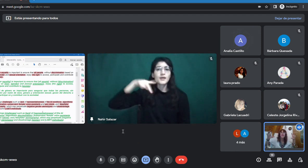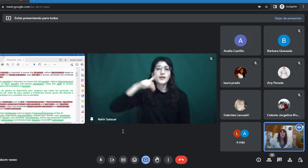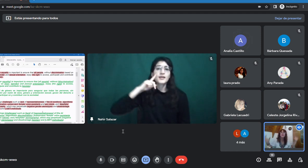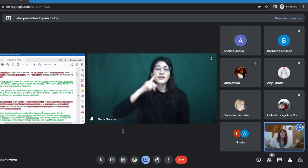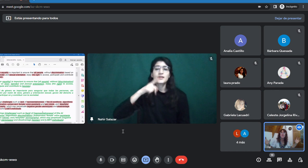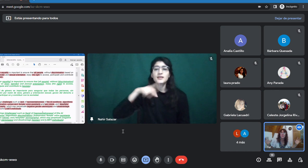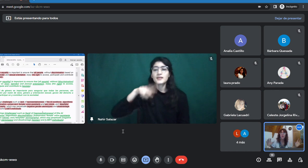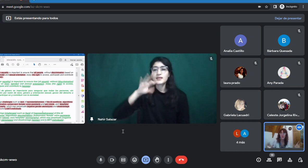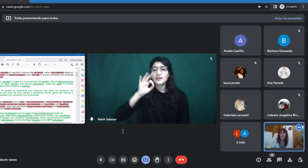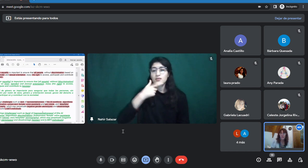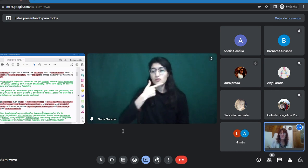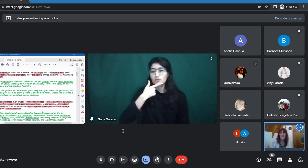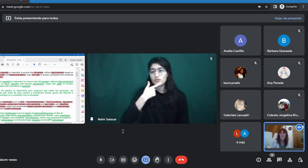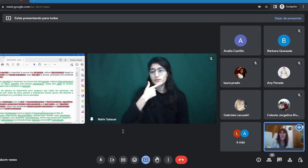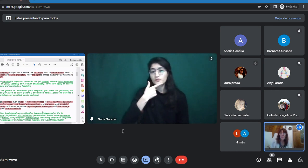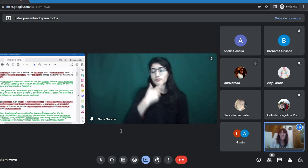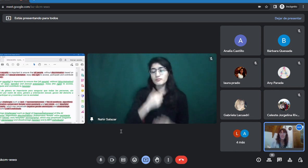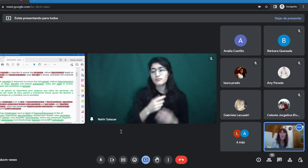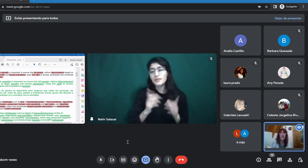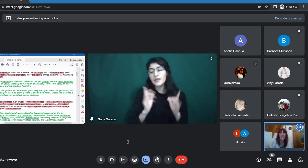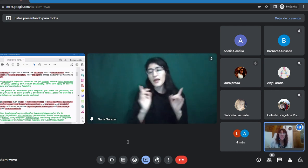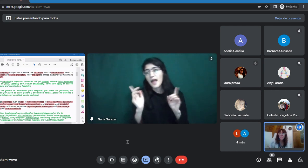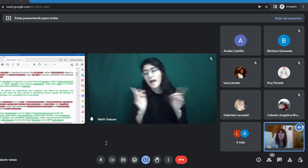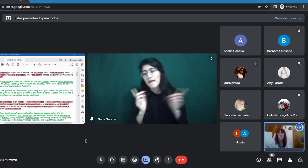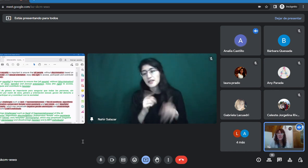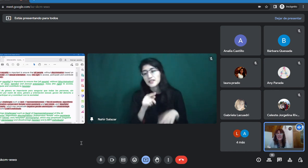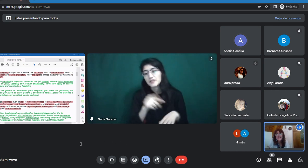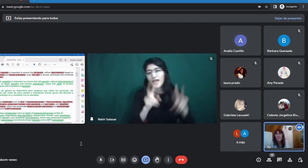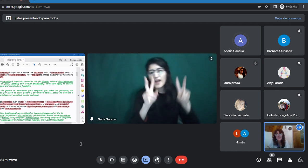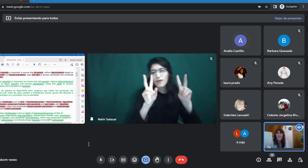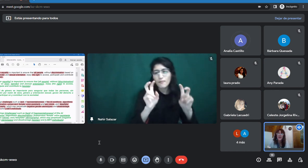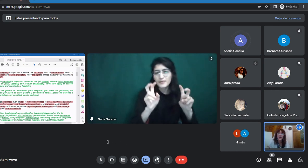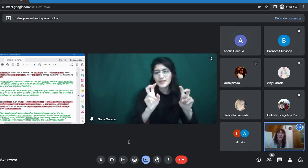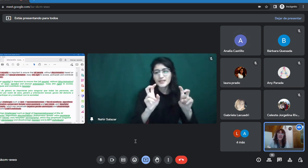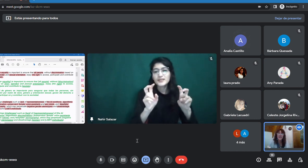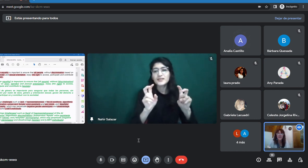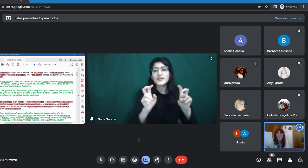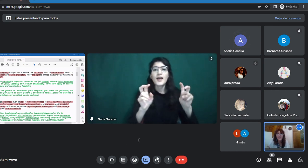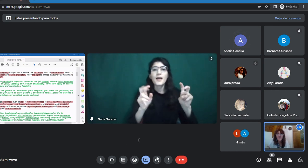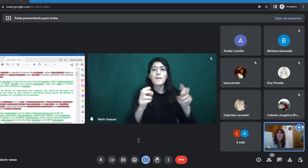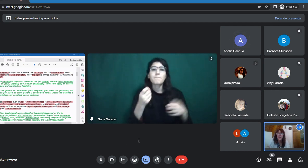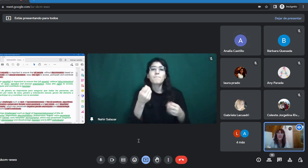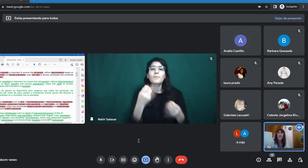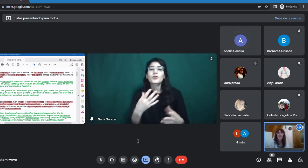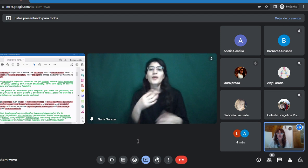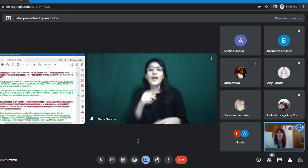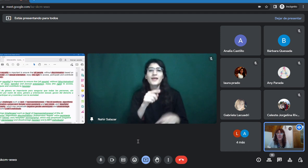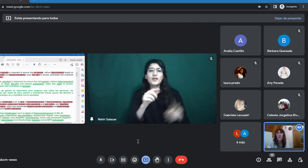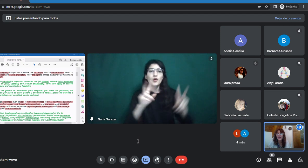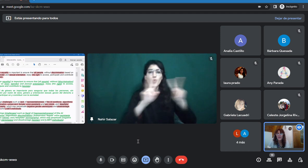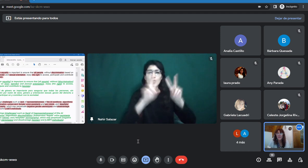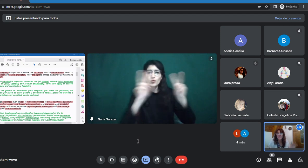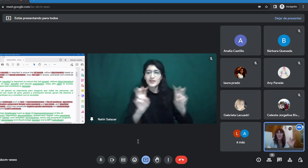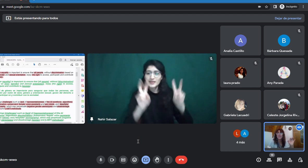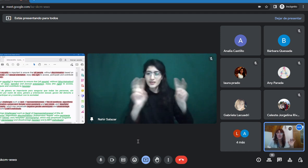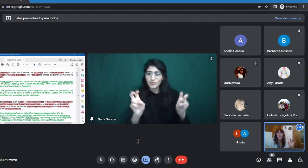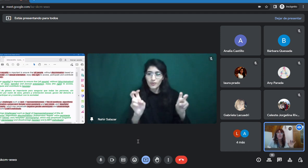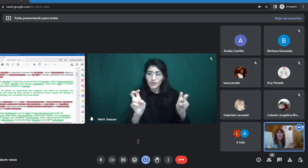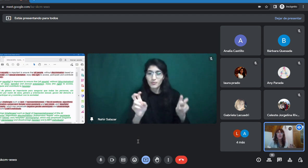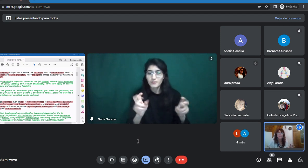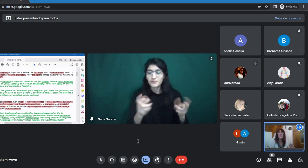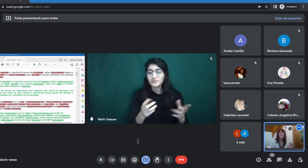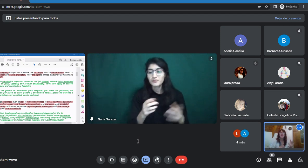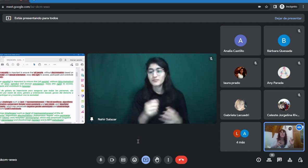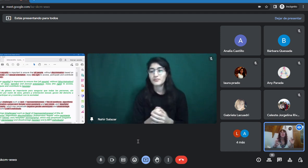marca todo un título, ¿sí? Pero acá el uso de deepfake y female es como, bueno,